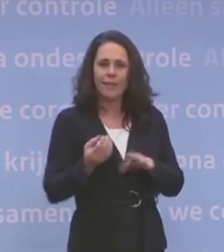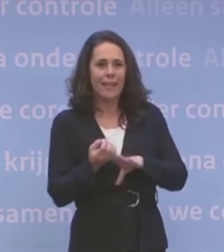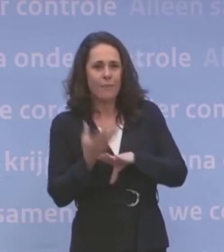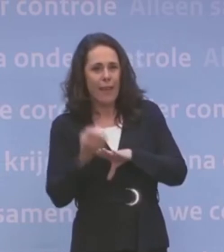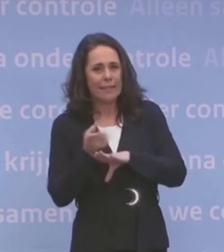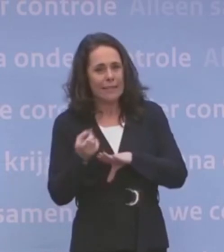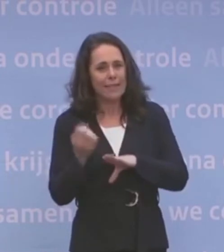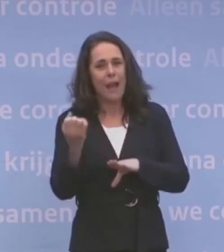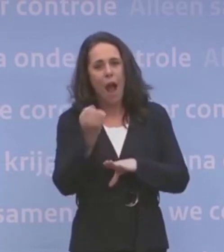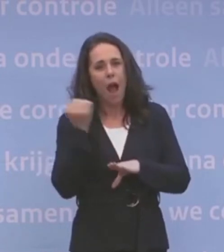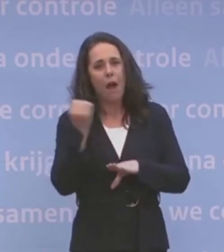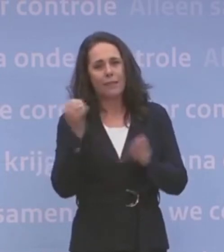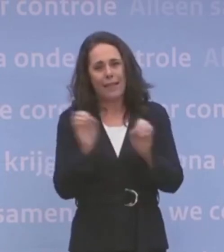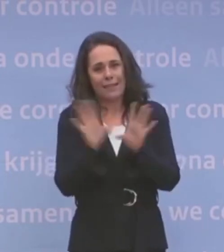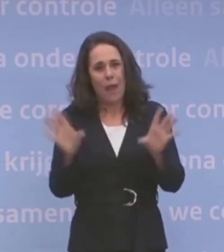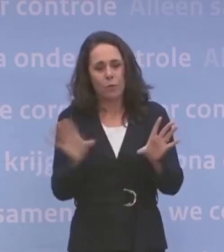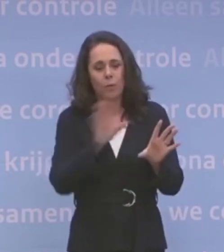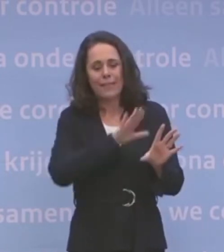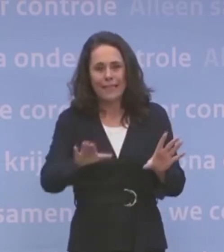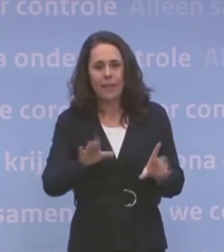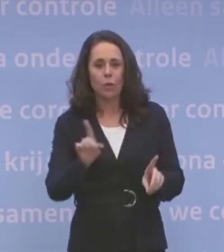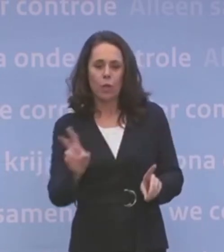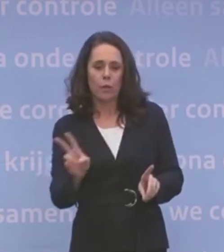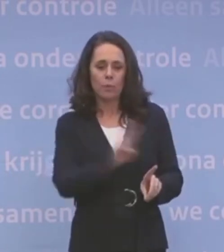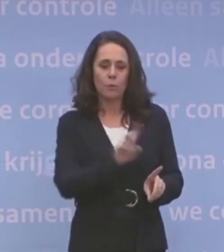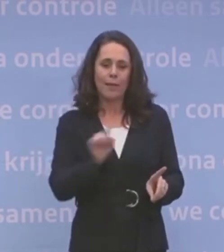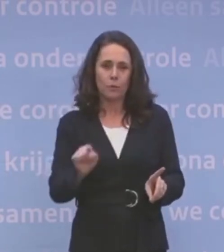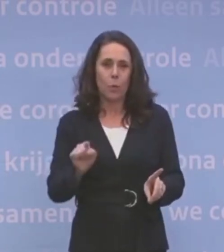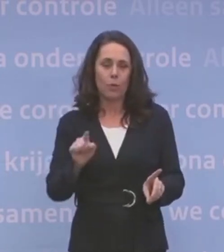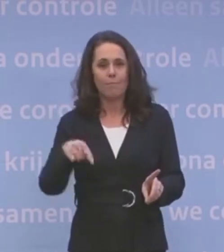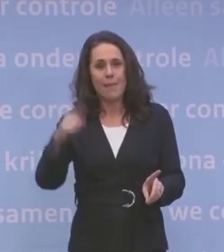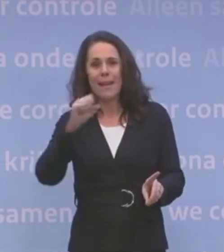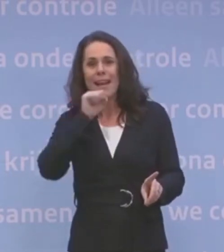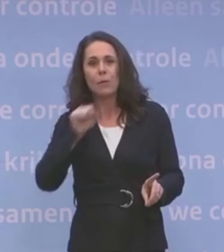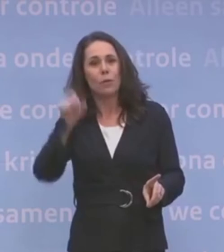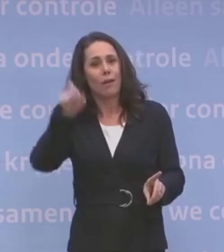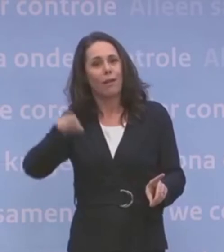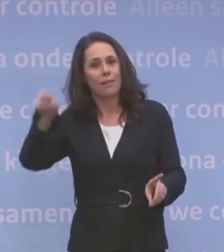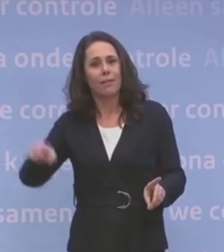was eigenlijk altijd duidelijk dat die kinderen besmet waren door ouderen.